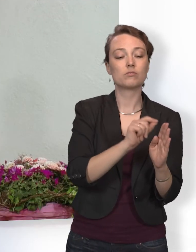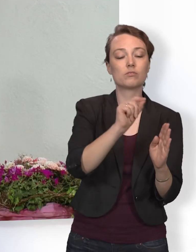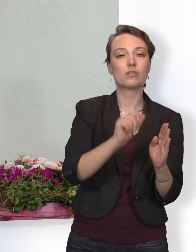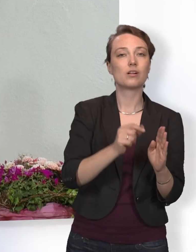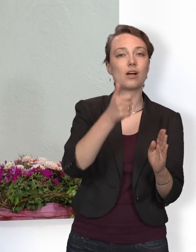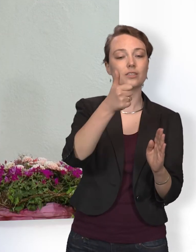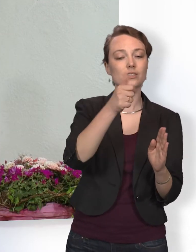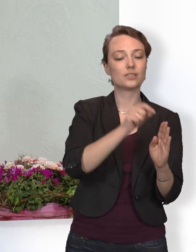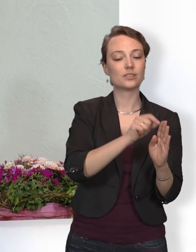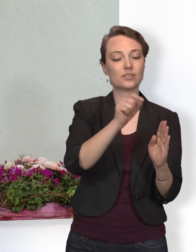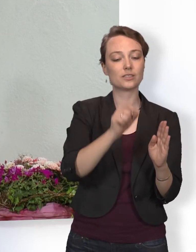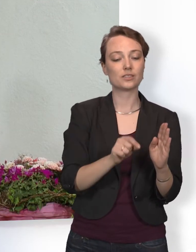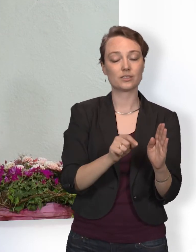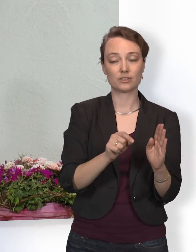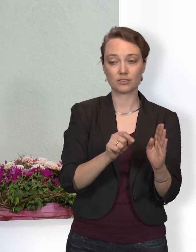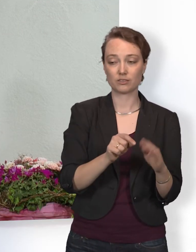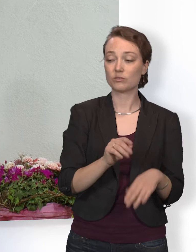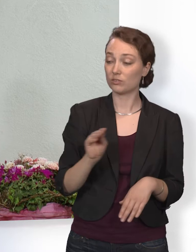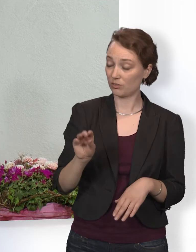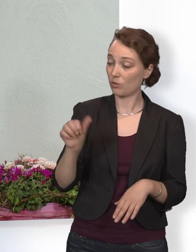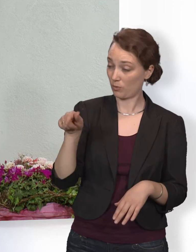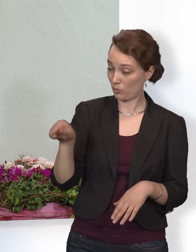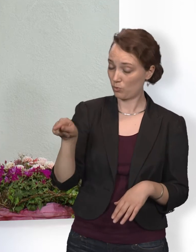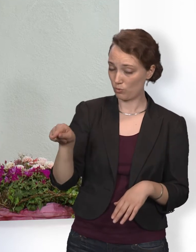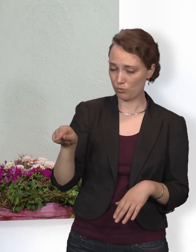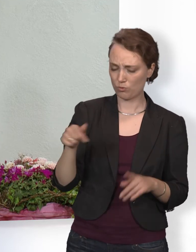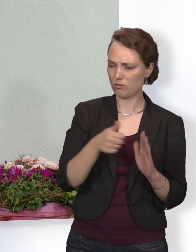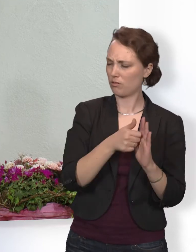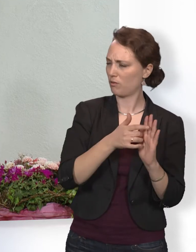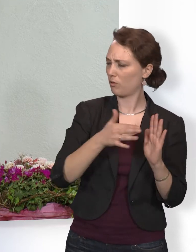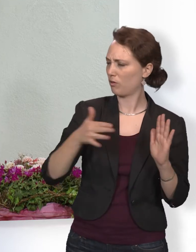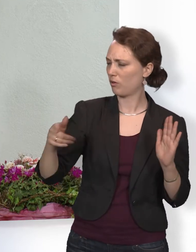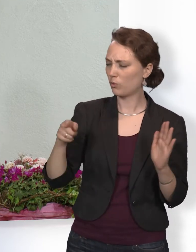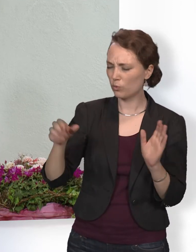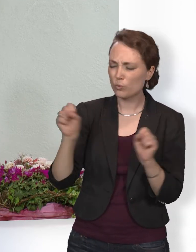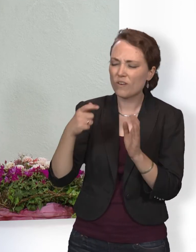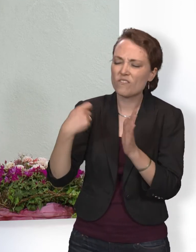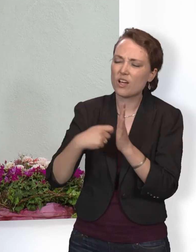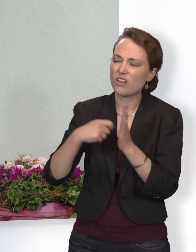Und jetzt sage ich noch einmal, das bist du. Du bist kostbar für Gott.